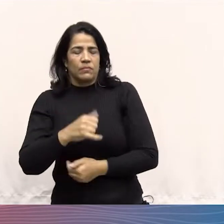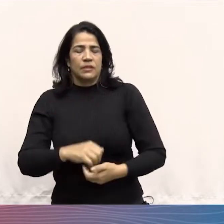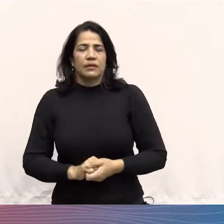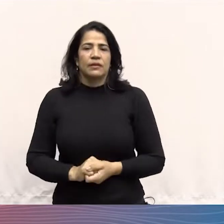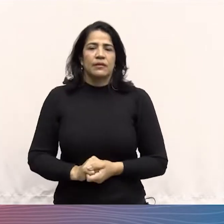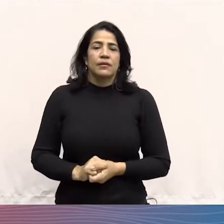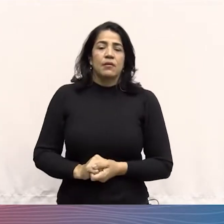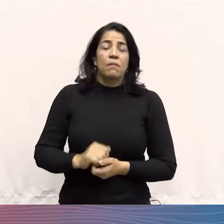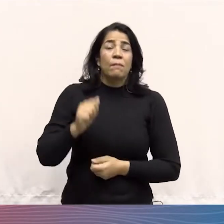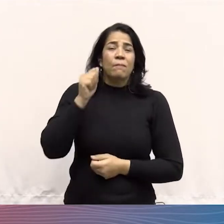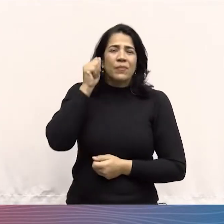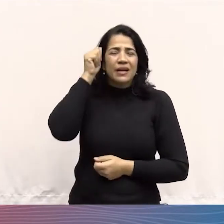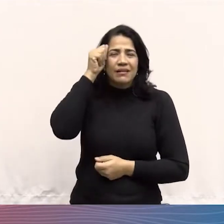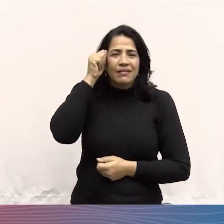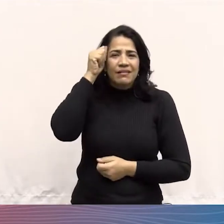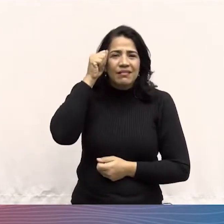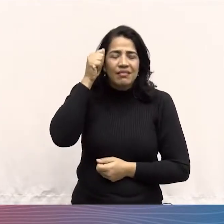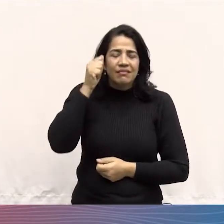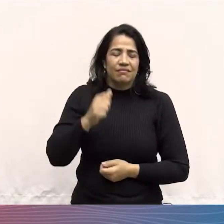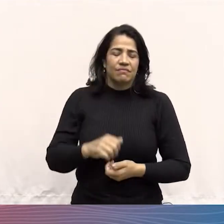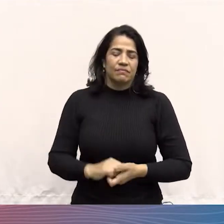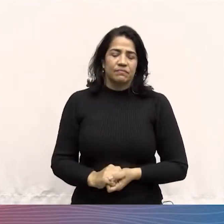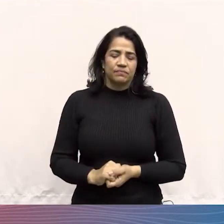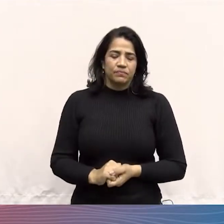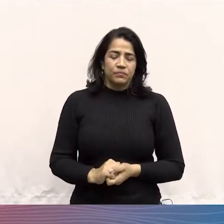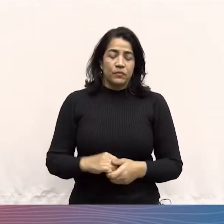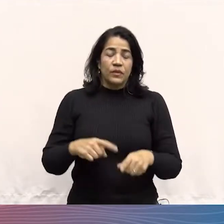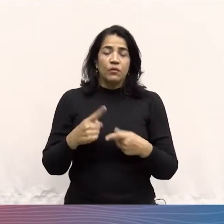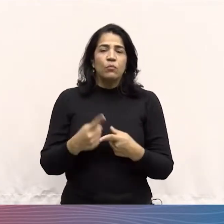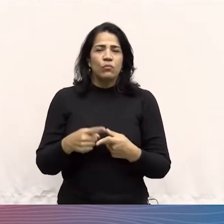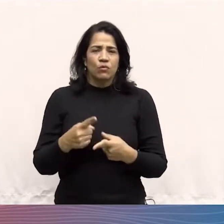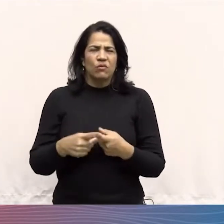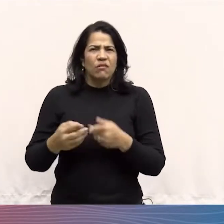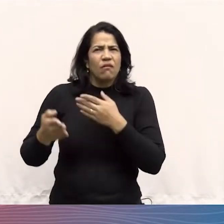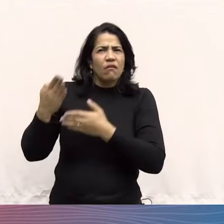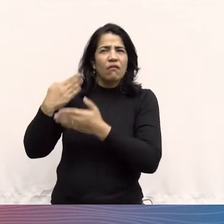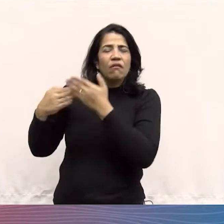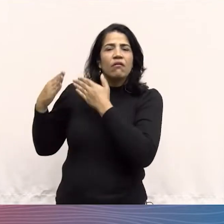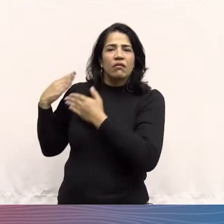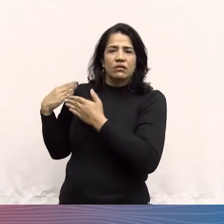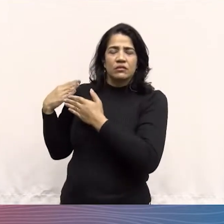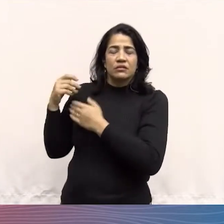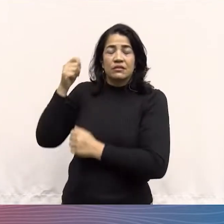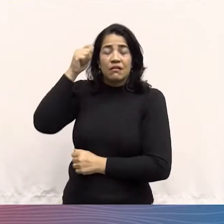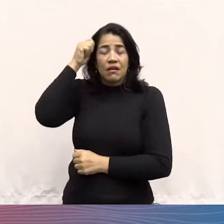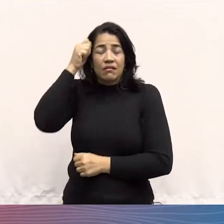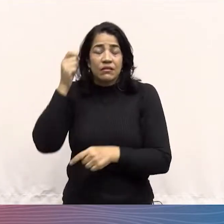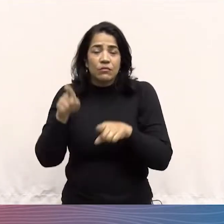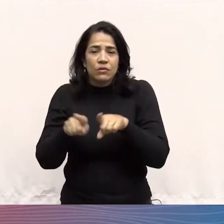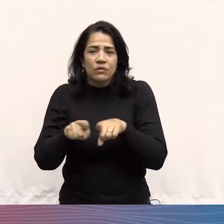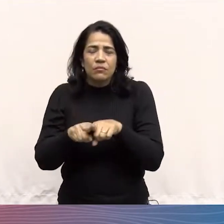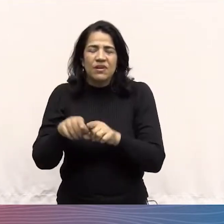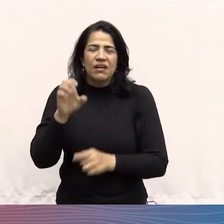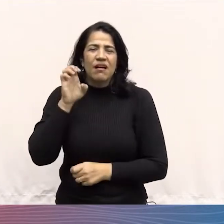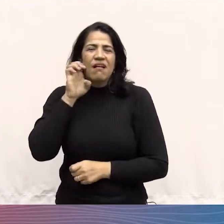porque quando eles pecaram, eles então, quando Deus veio a